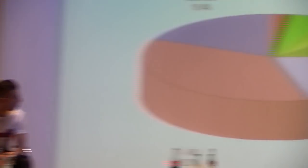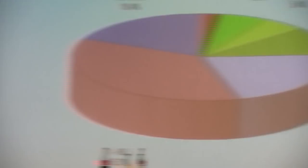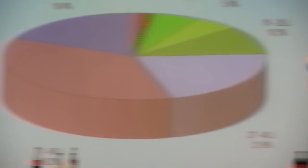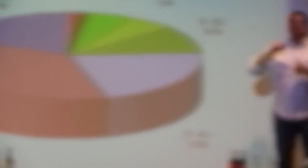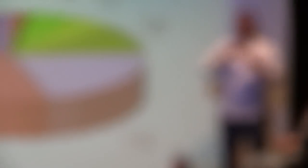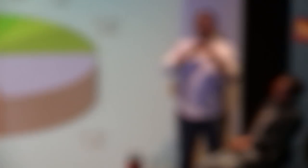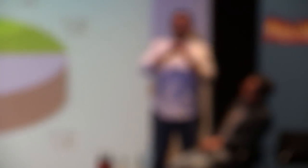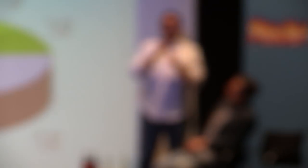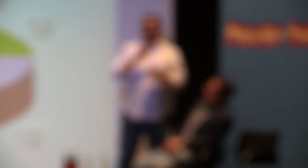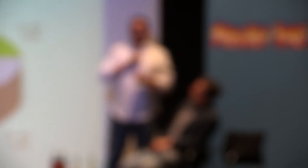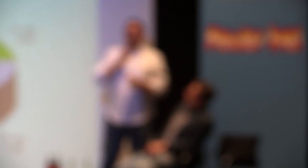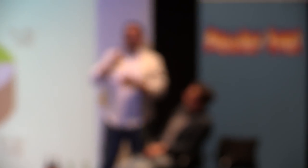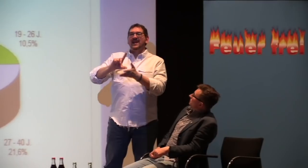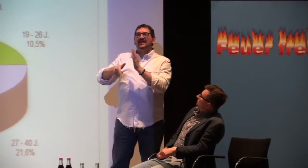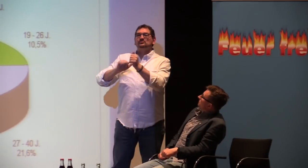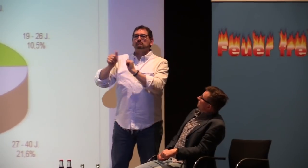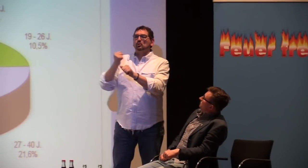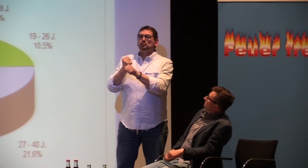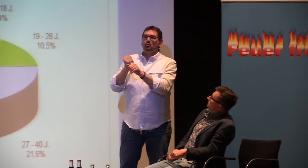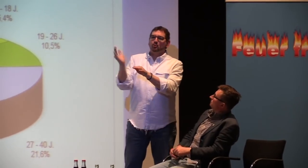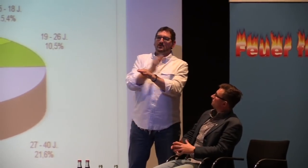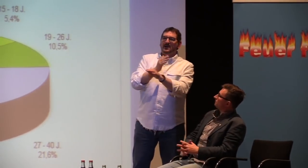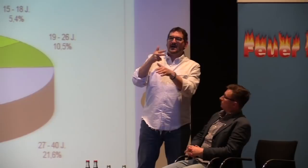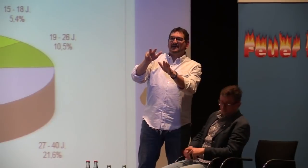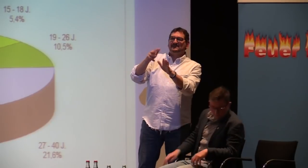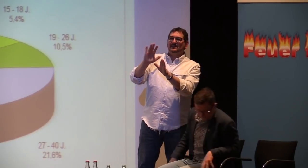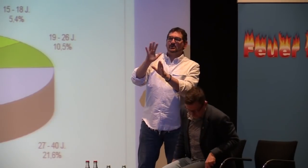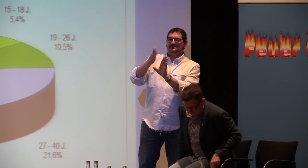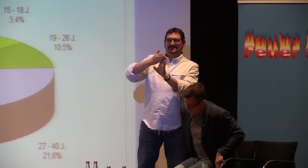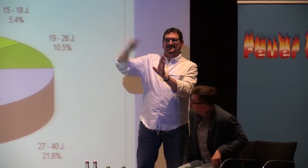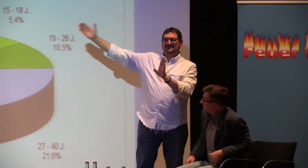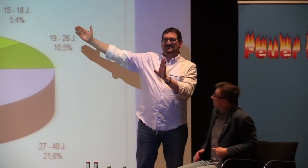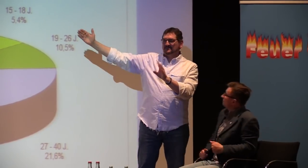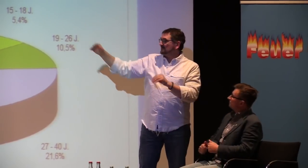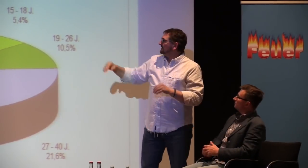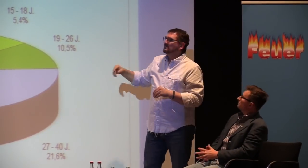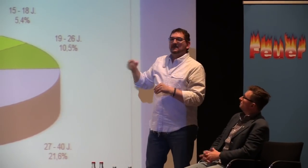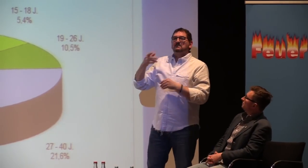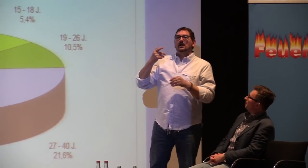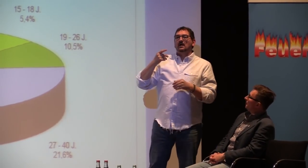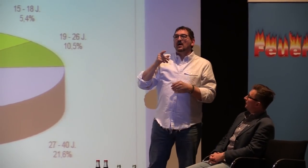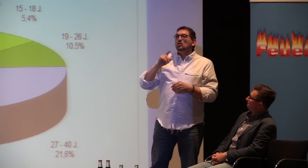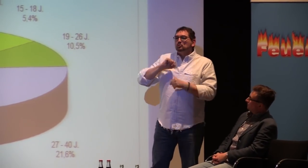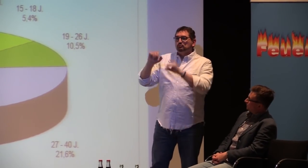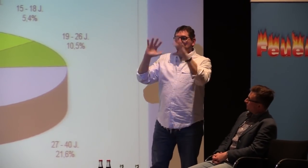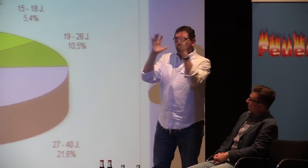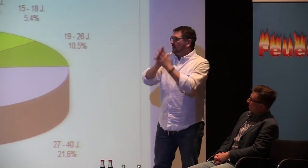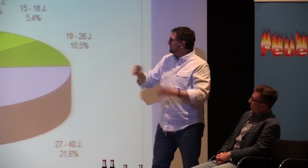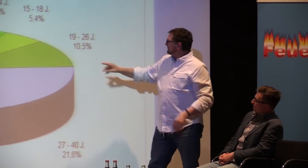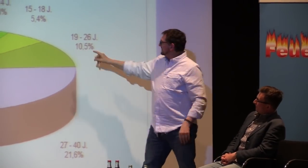Also bis 27 Jahren ist man noch Jugendlicher. Im Leistungssportbereich ist man da, hat man da etwas